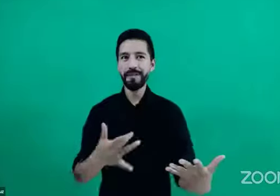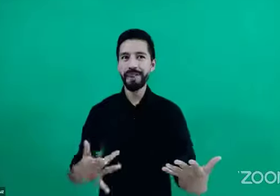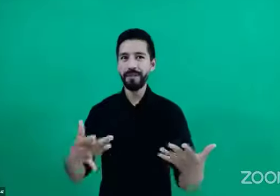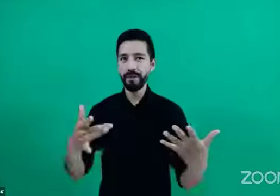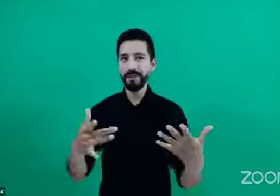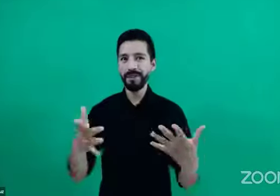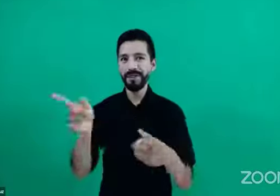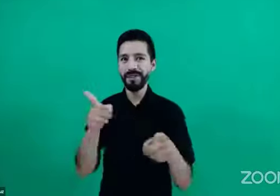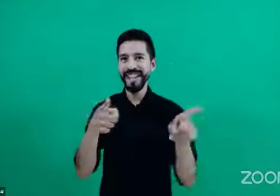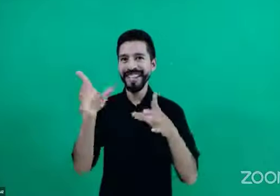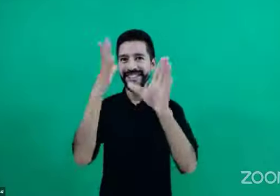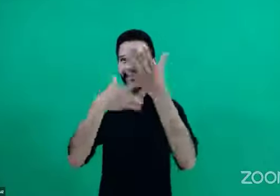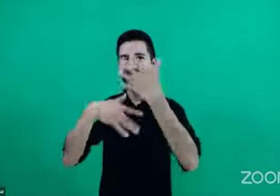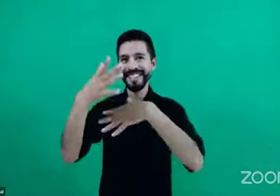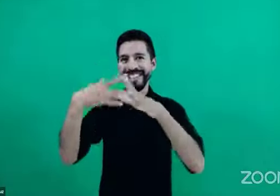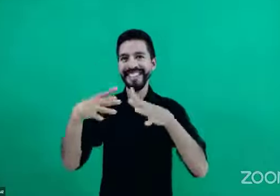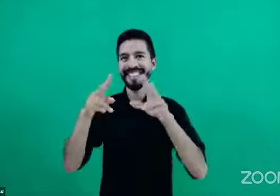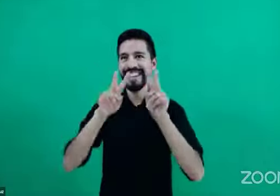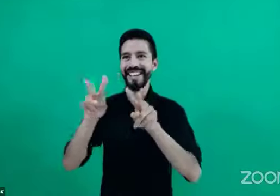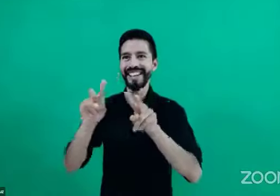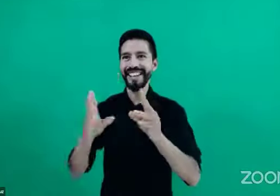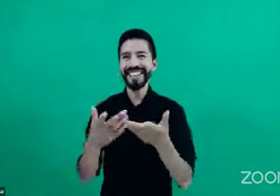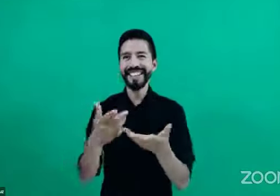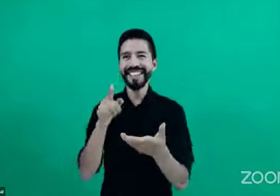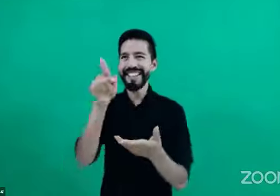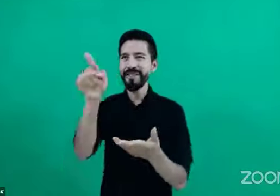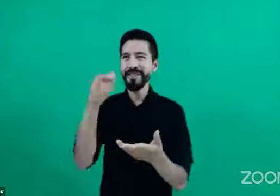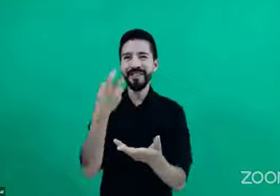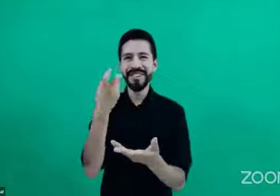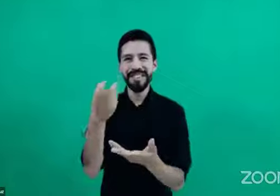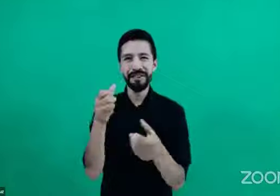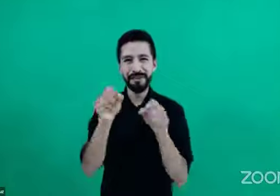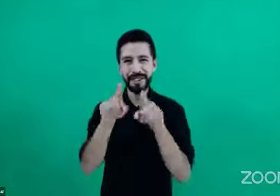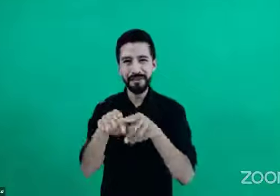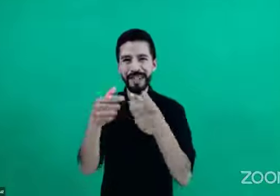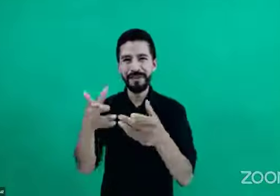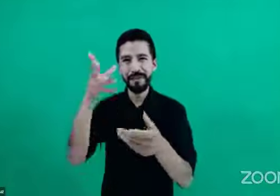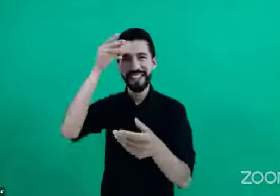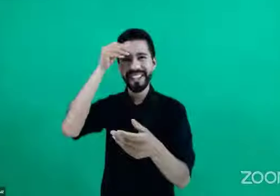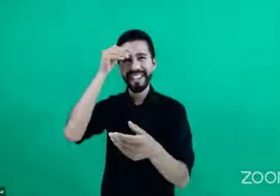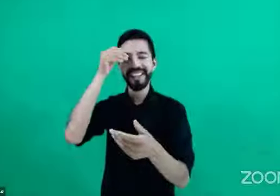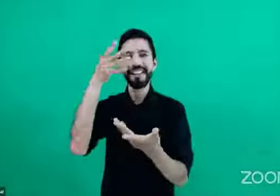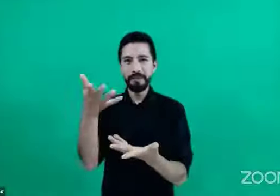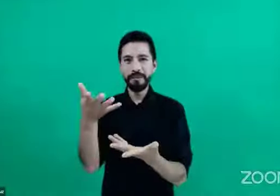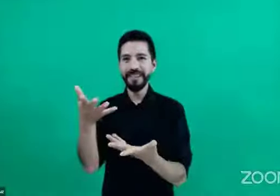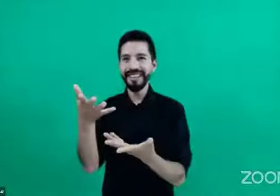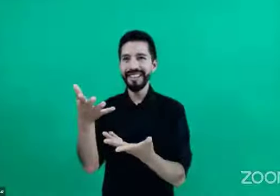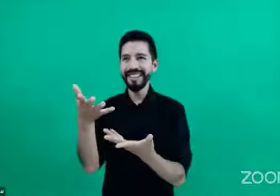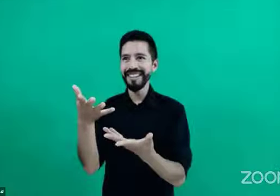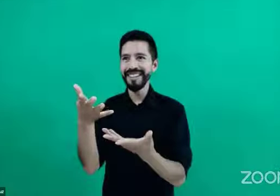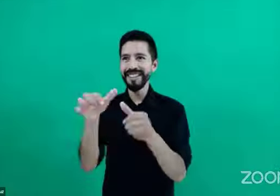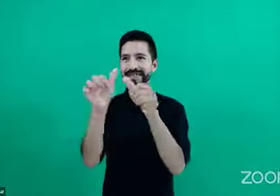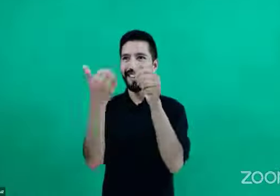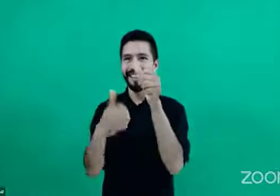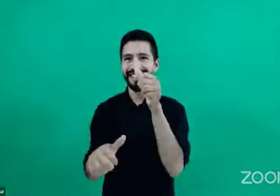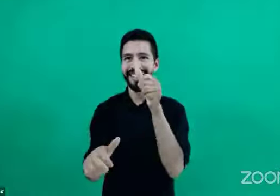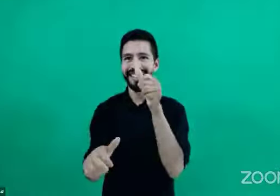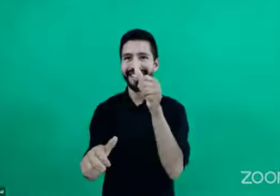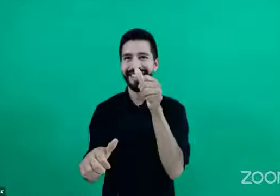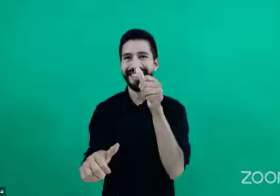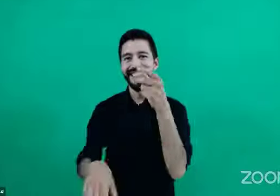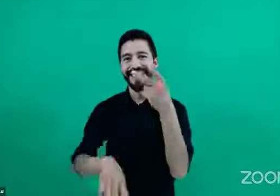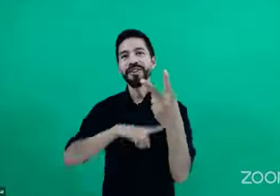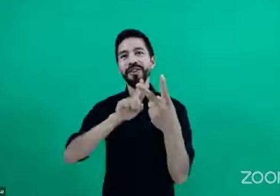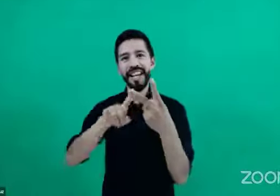puedan enamorar por medio de una canción de señas y que digan, es que yo quiero hacer lo mismo, quiero aprender, porque es un